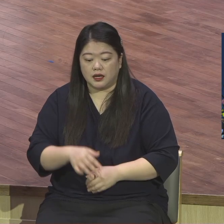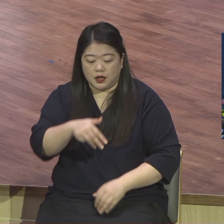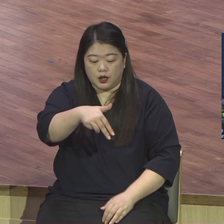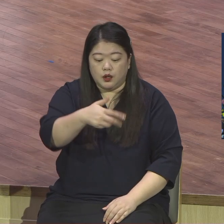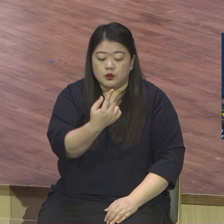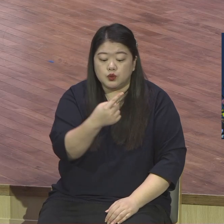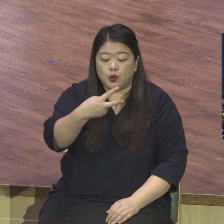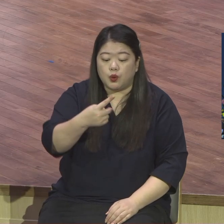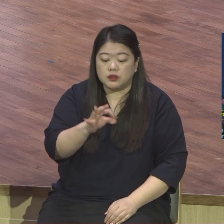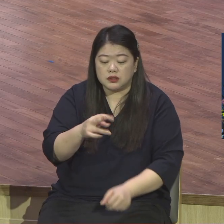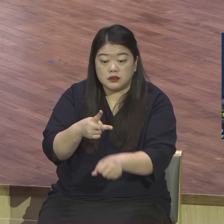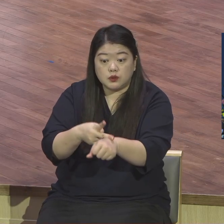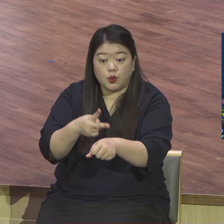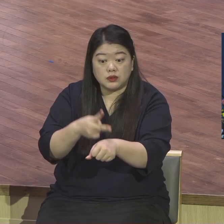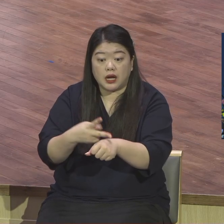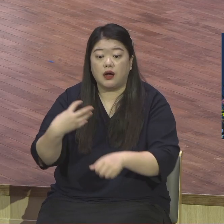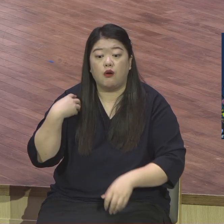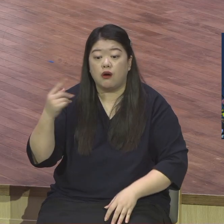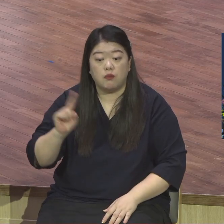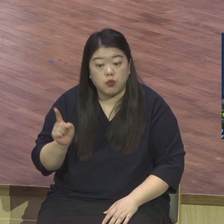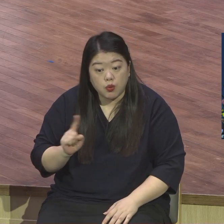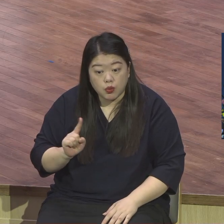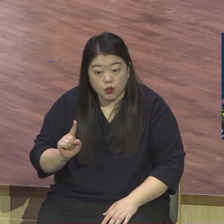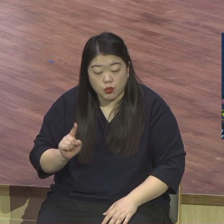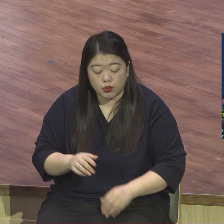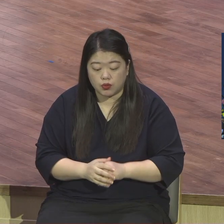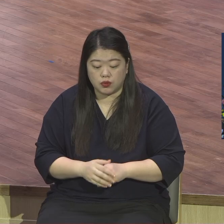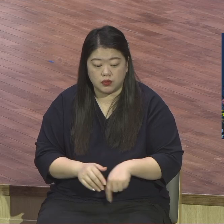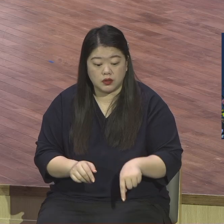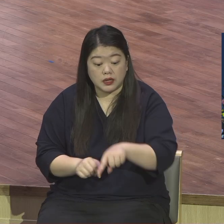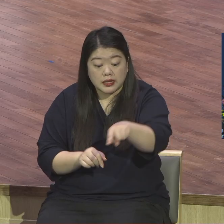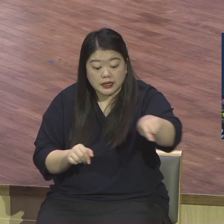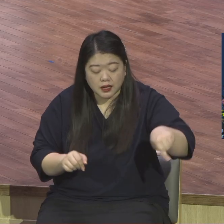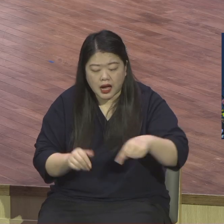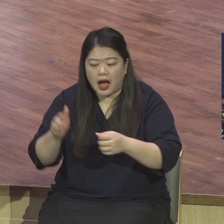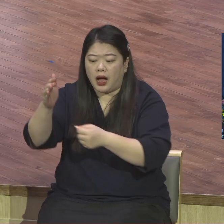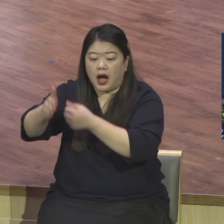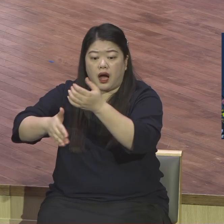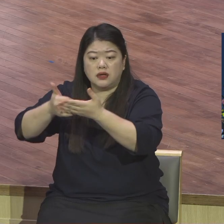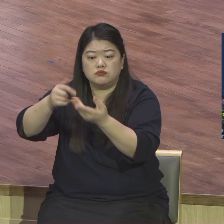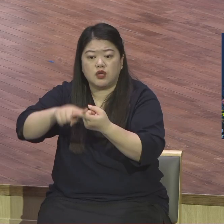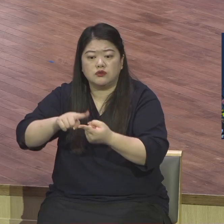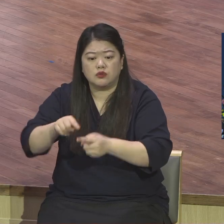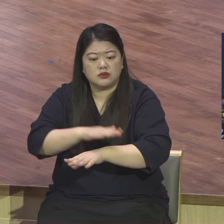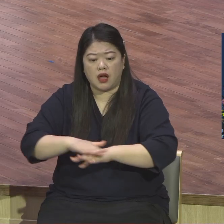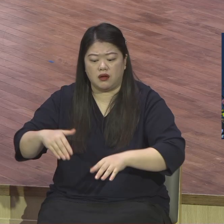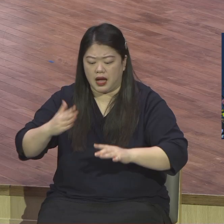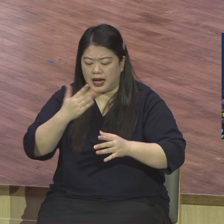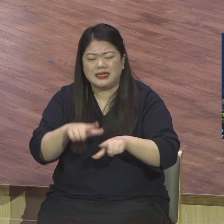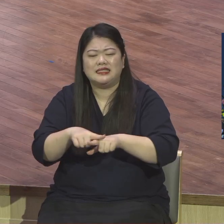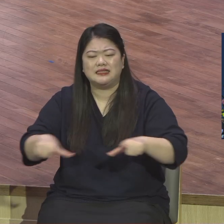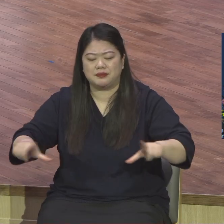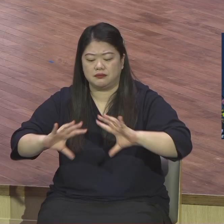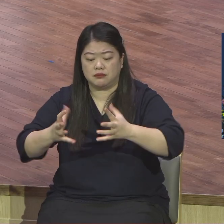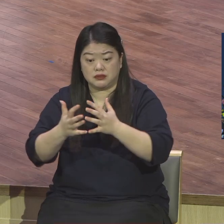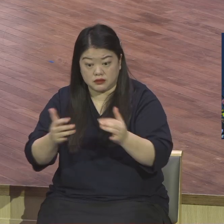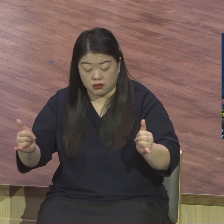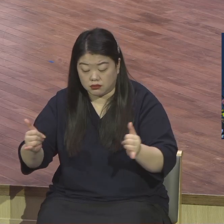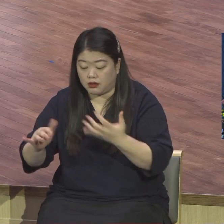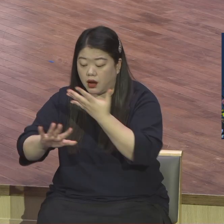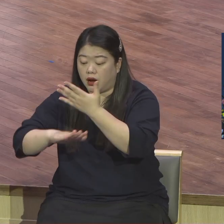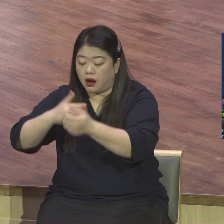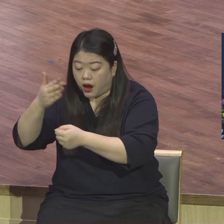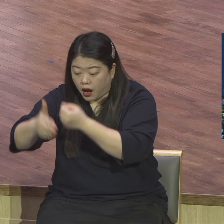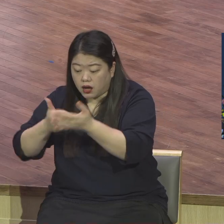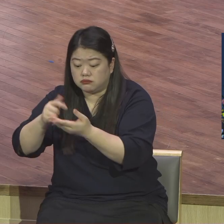초등교사의 역할, 그것을 감당하는 동시에 믿음이 온 이후로는, 다시 말해서 예수